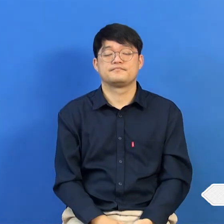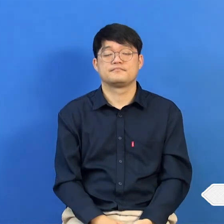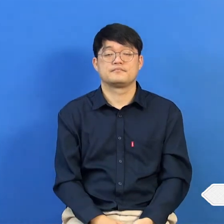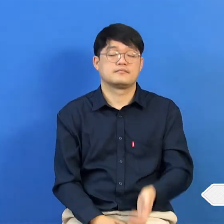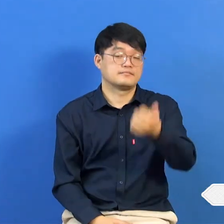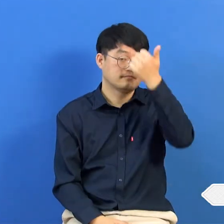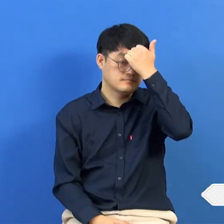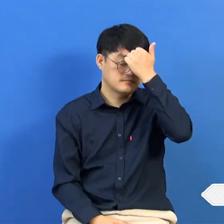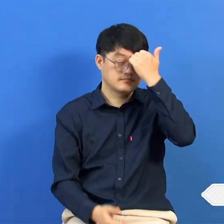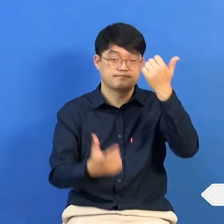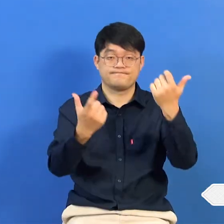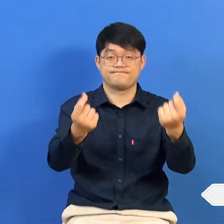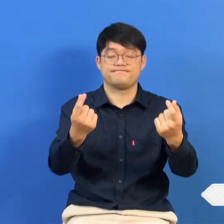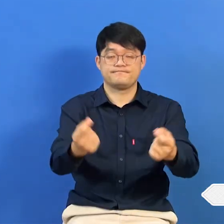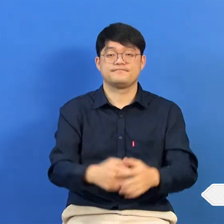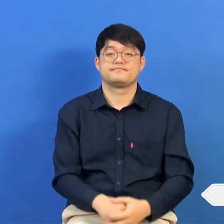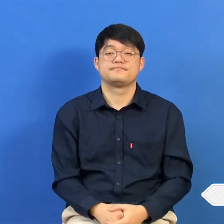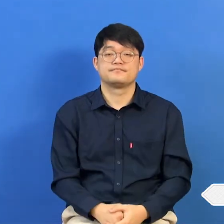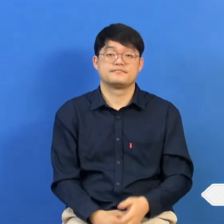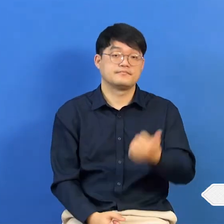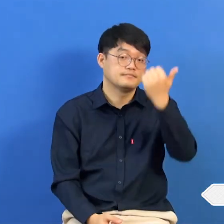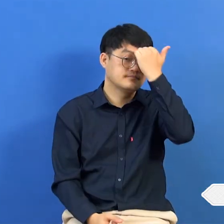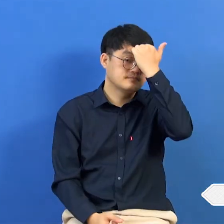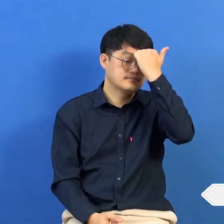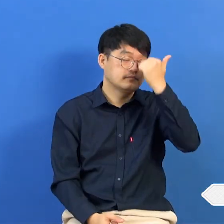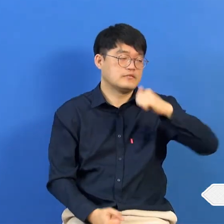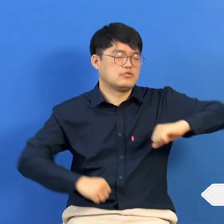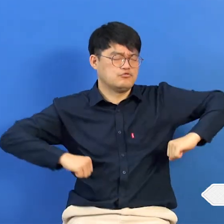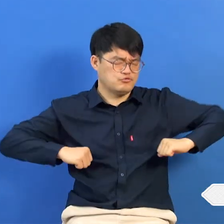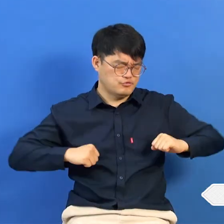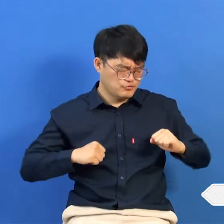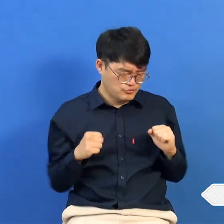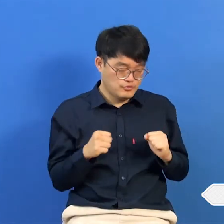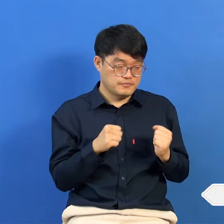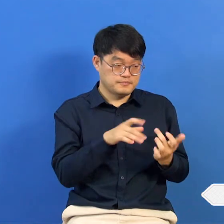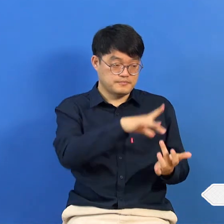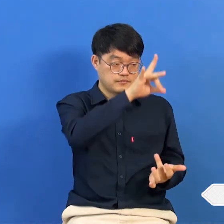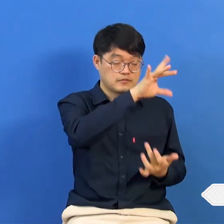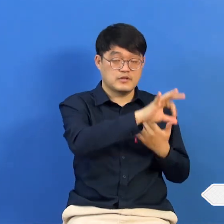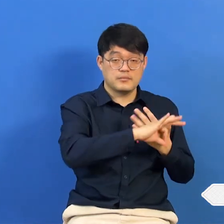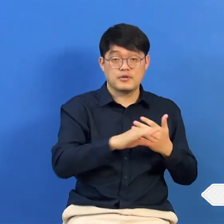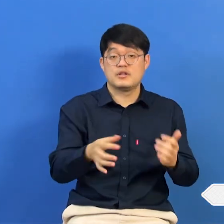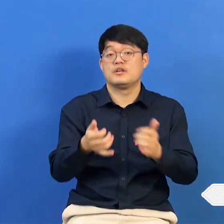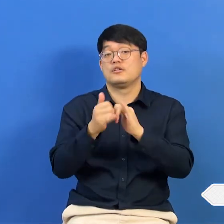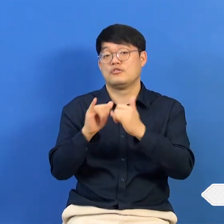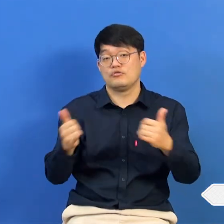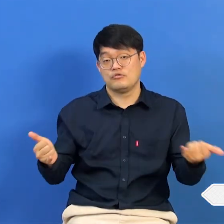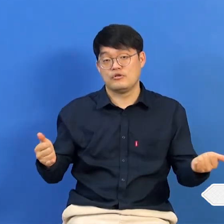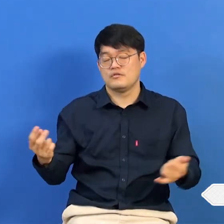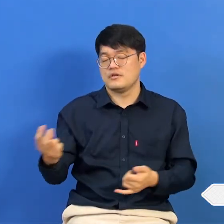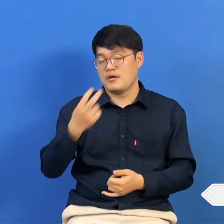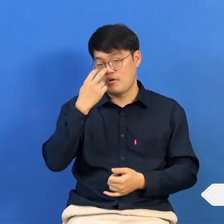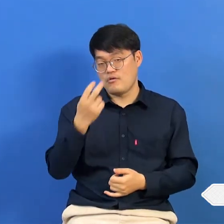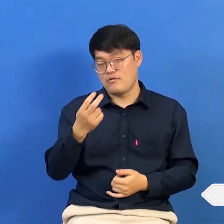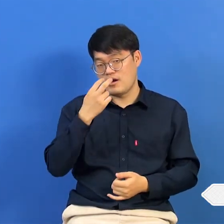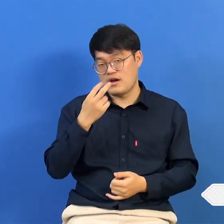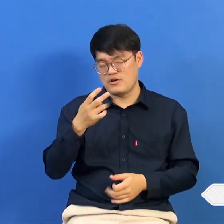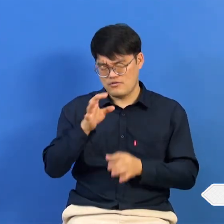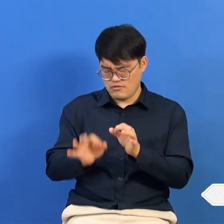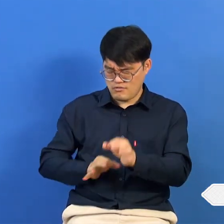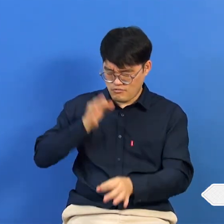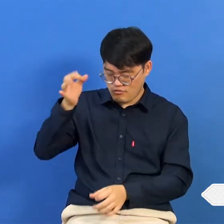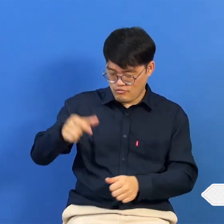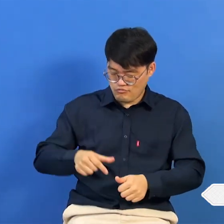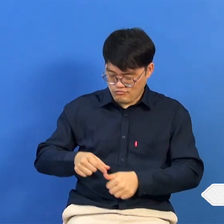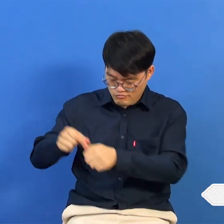아담도 마찬가지입니다. 그가 순종을 택했다면 인류는 생명과 구원을